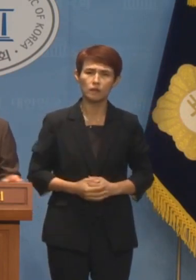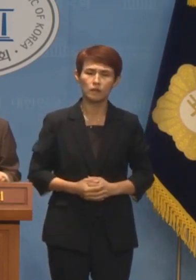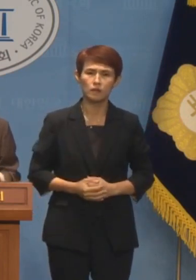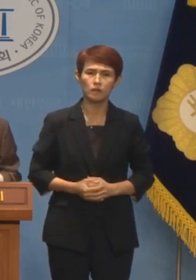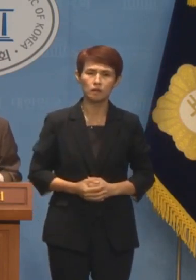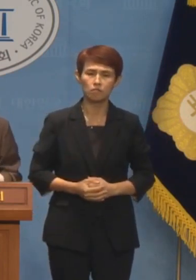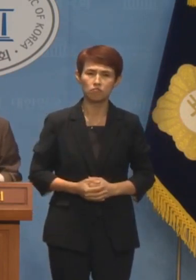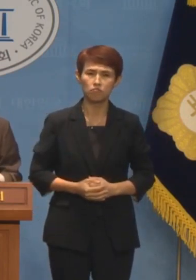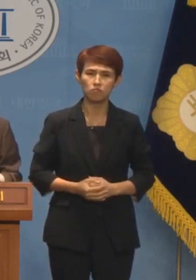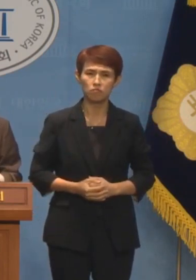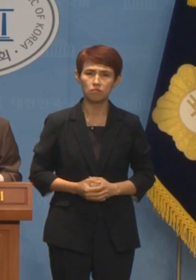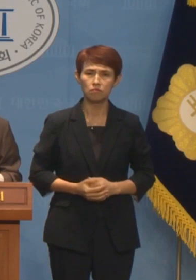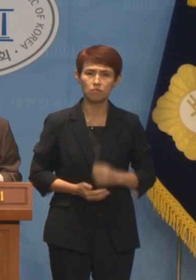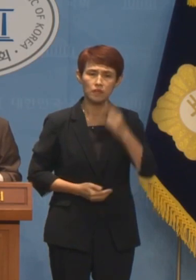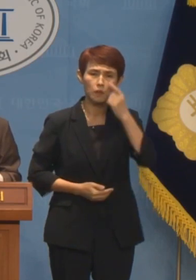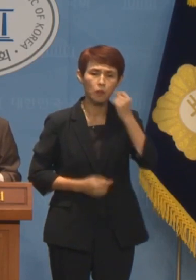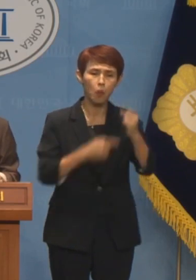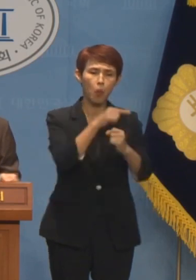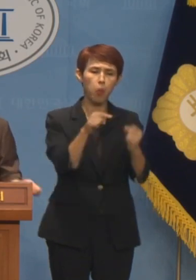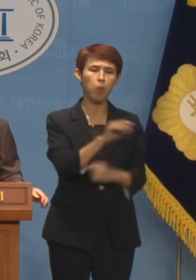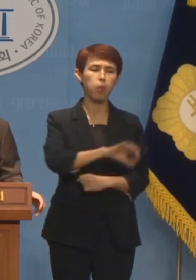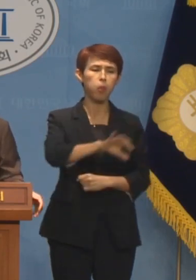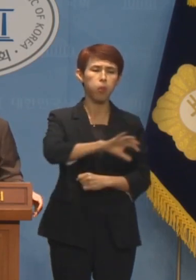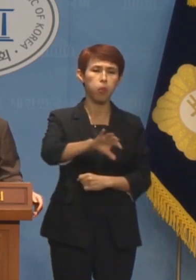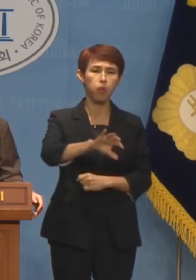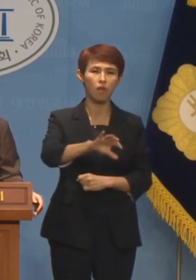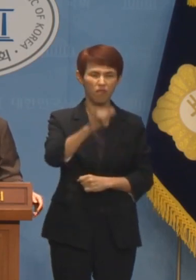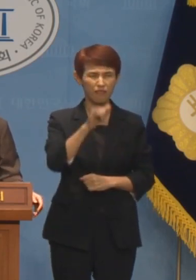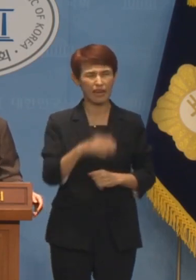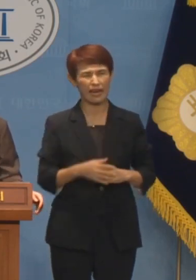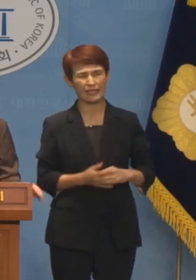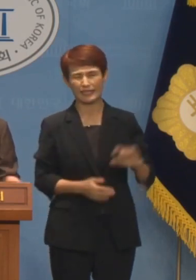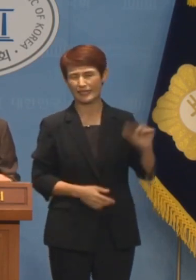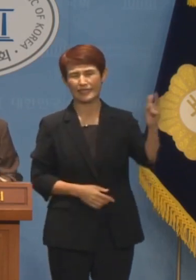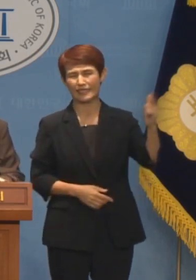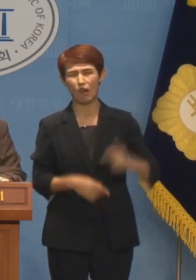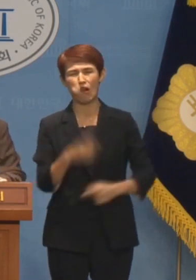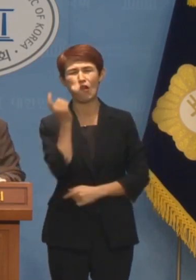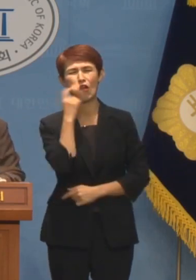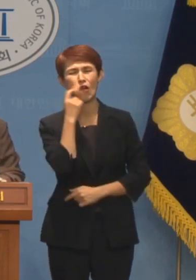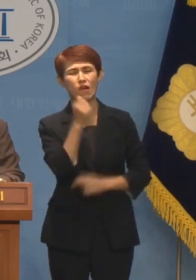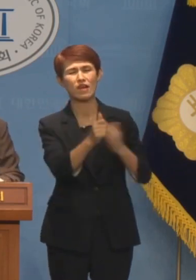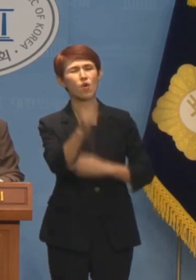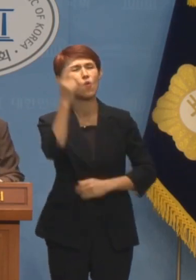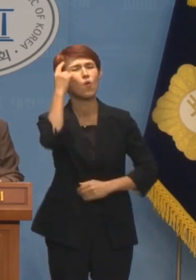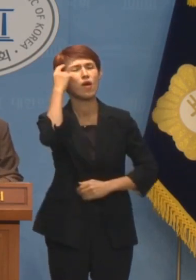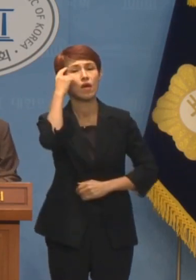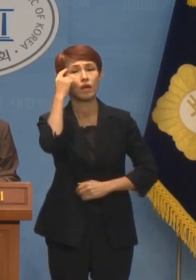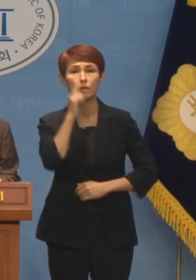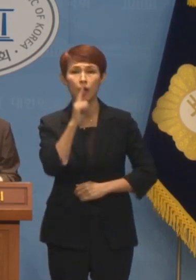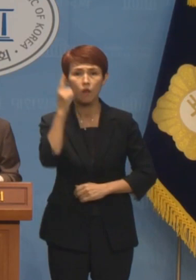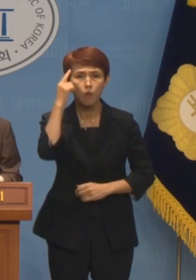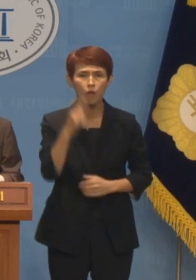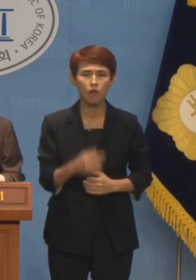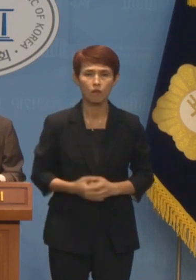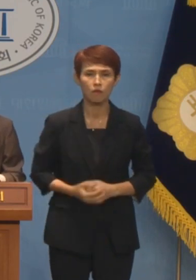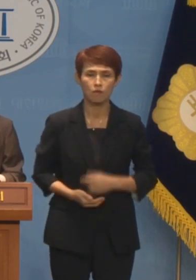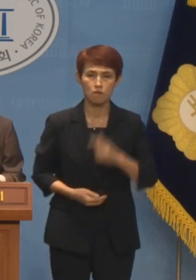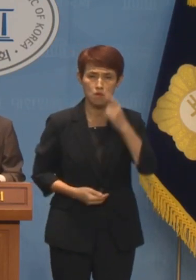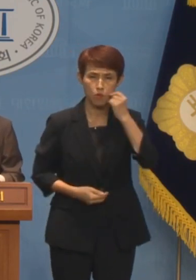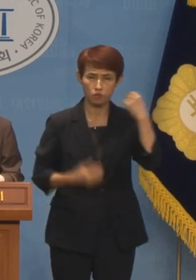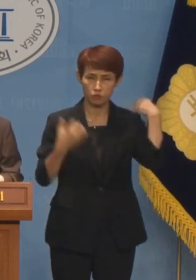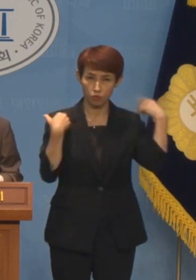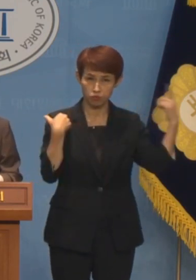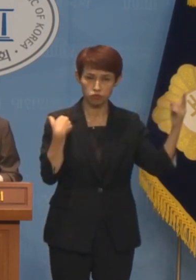대체 무슨 근거로 국민과 야당의 우려를 괴담이고 거짓 선동이라 매도합니까? 일본 정부는